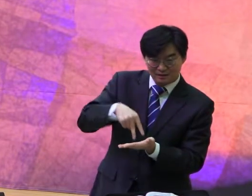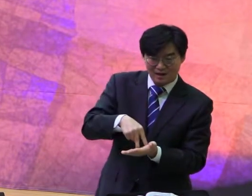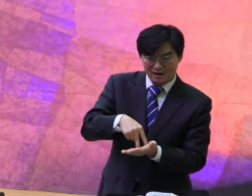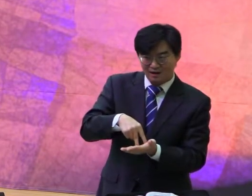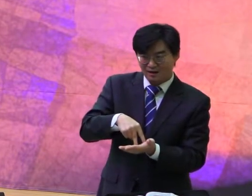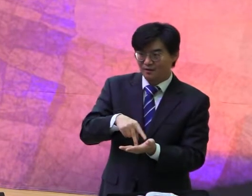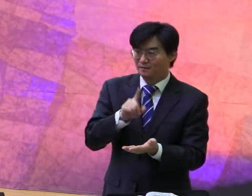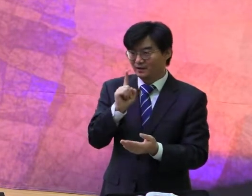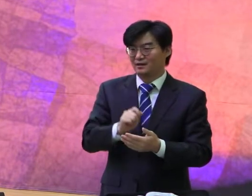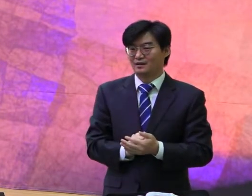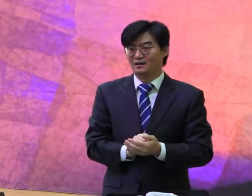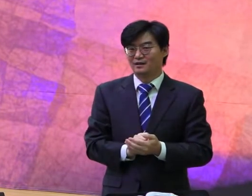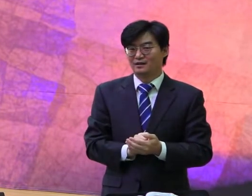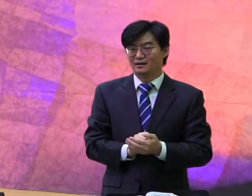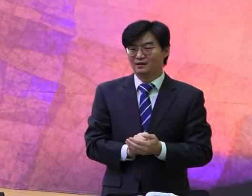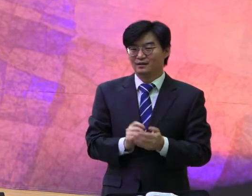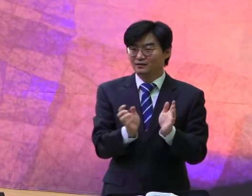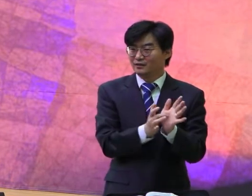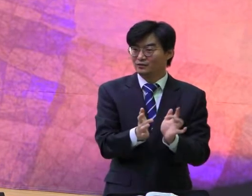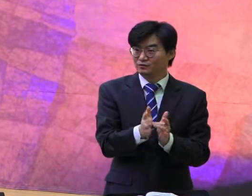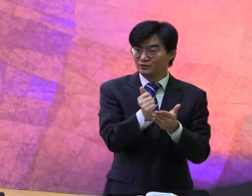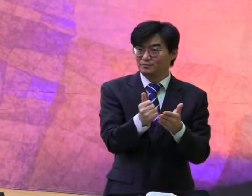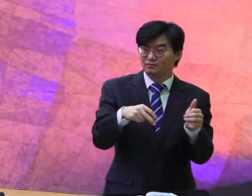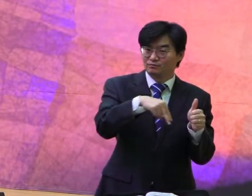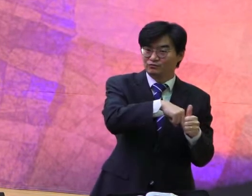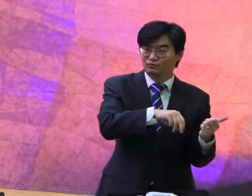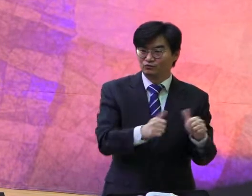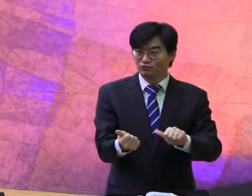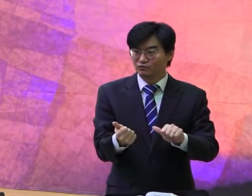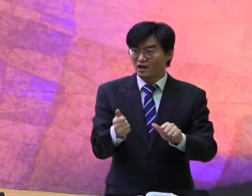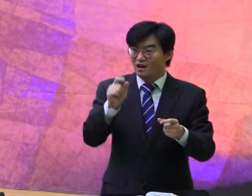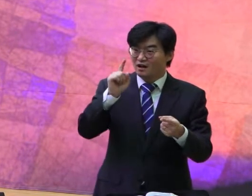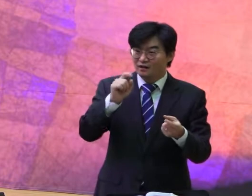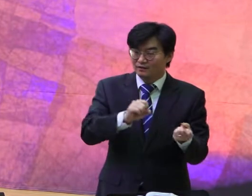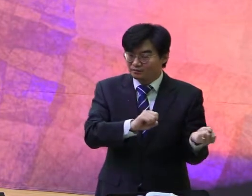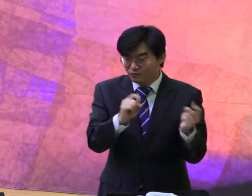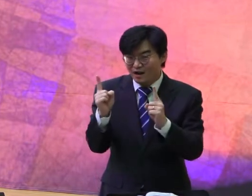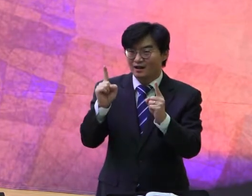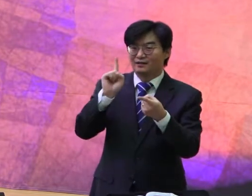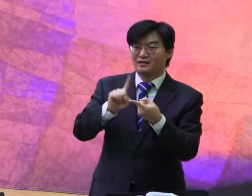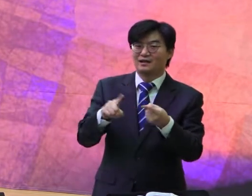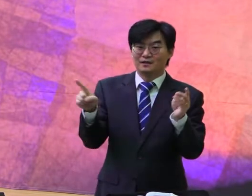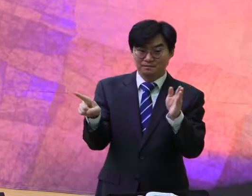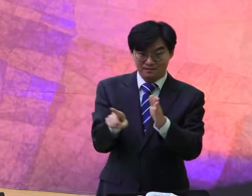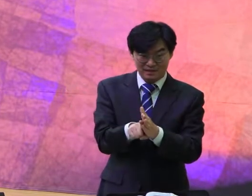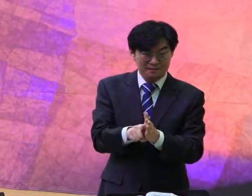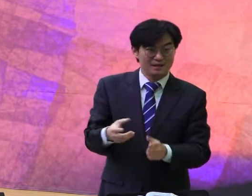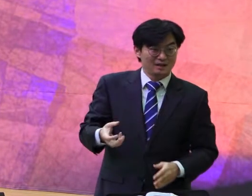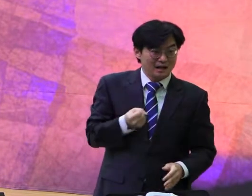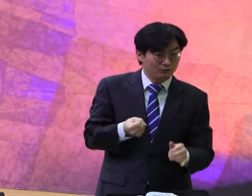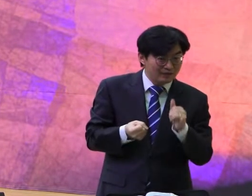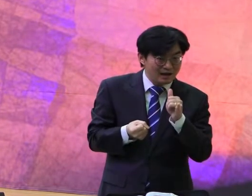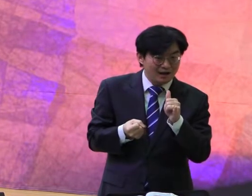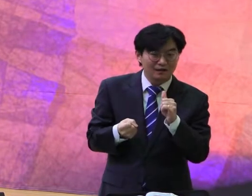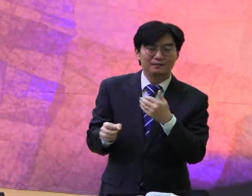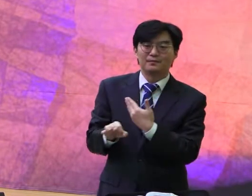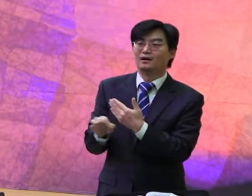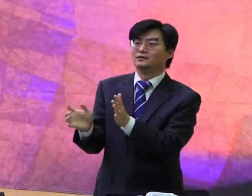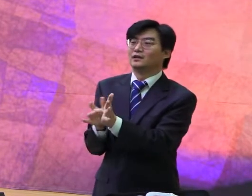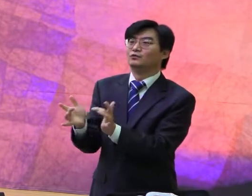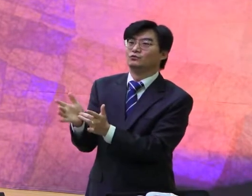썼습니다. 믿음 안에서 이미 예수님과 함께 십자가에 죽었고 그리고 일으키심을 받았다.